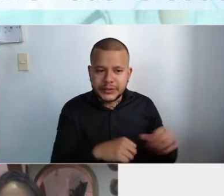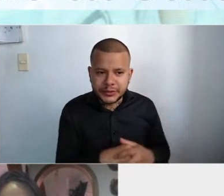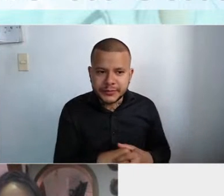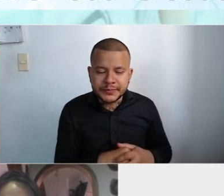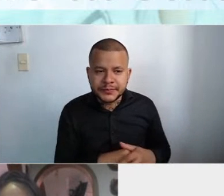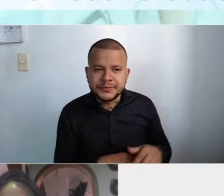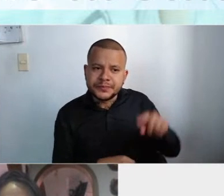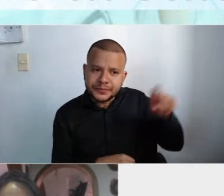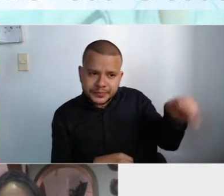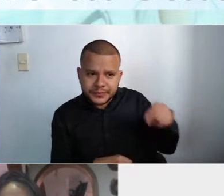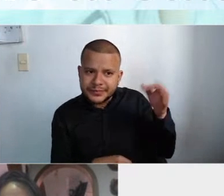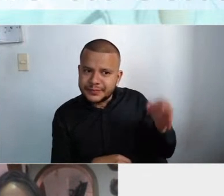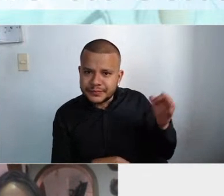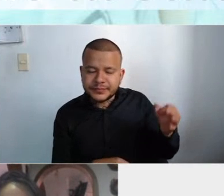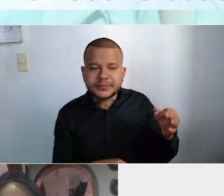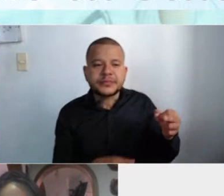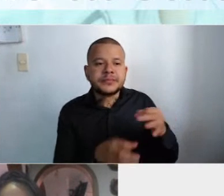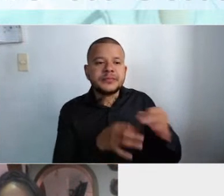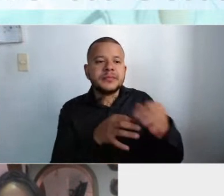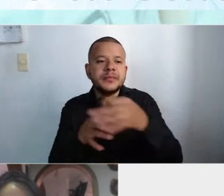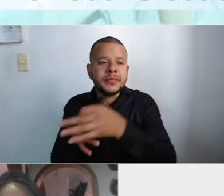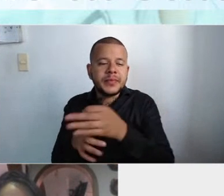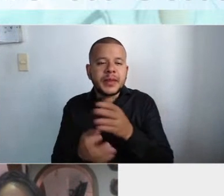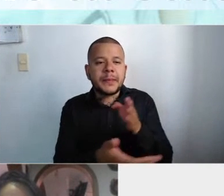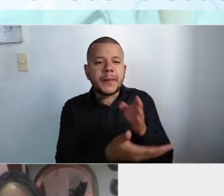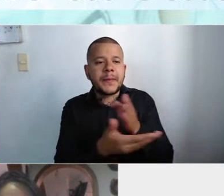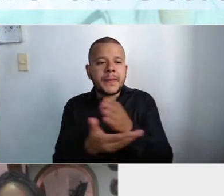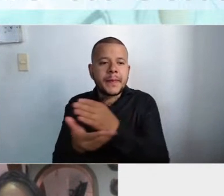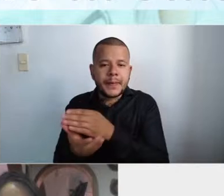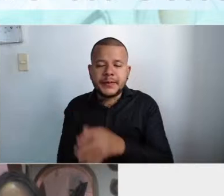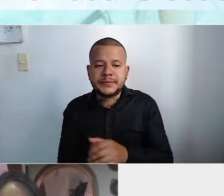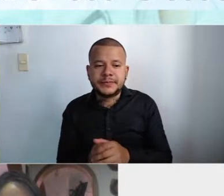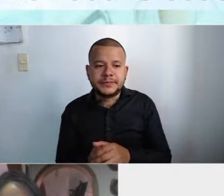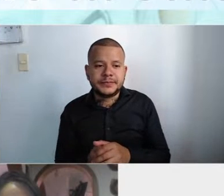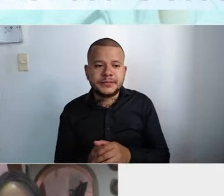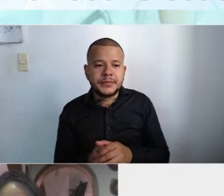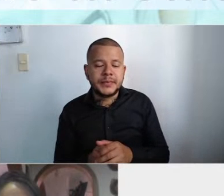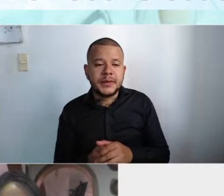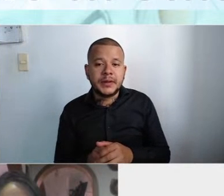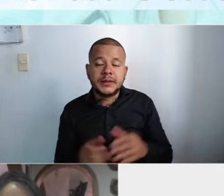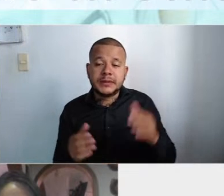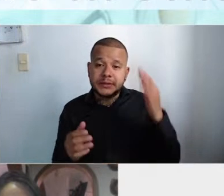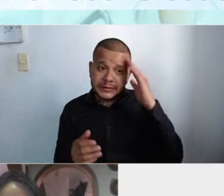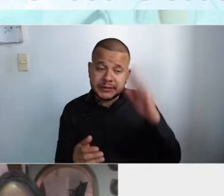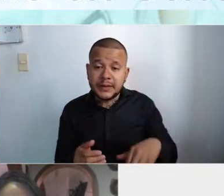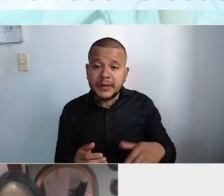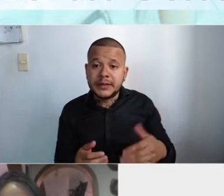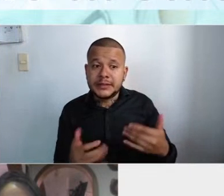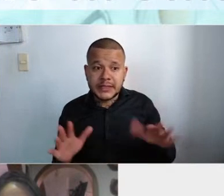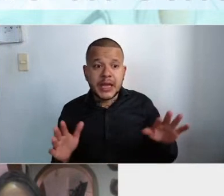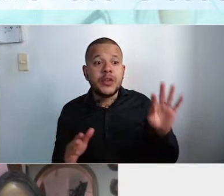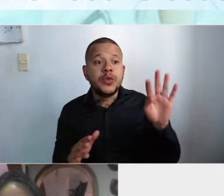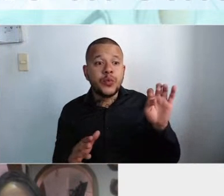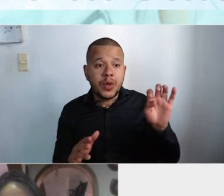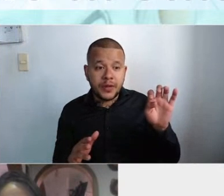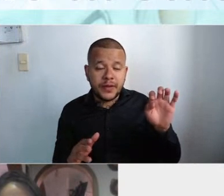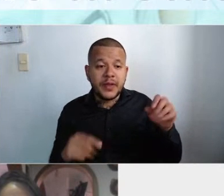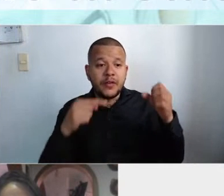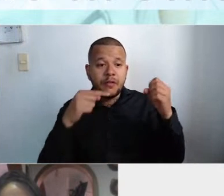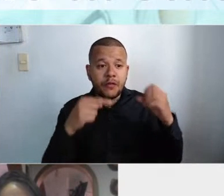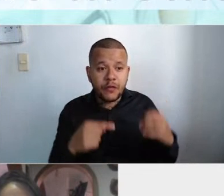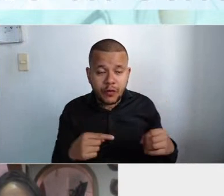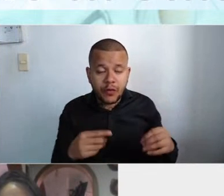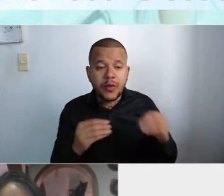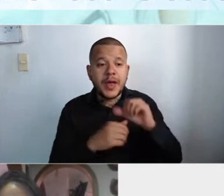estado presentes en los territorios y vale la pena recordar nuestra presencia en 9 foros regionales y asistencias técnicas a